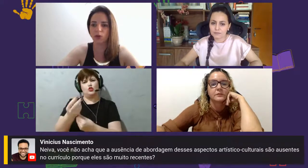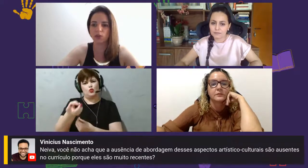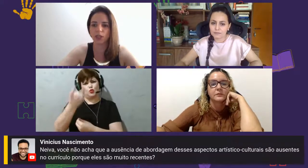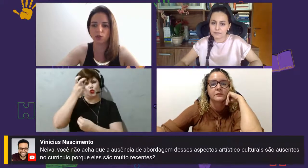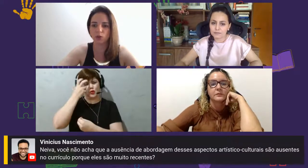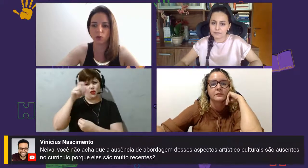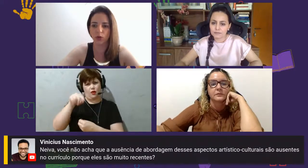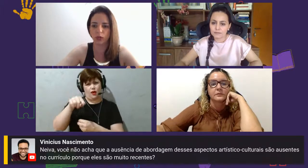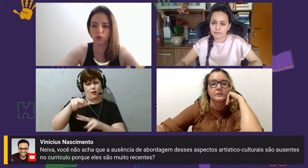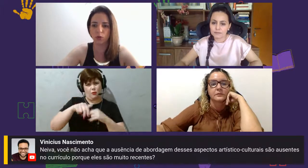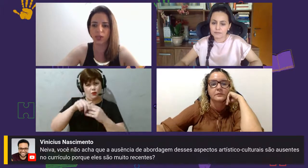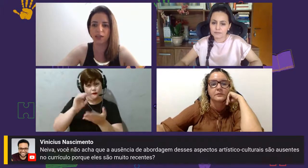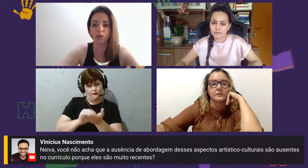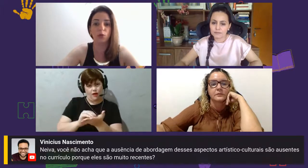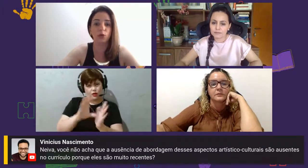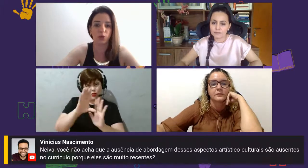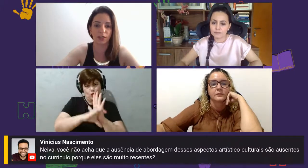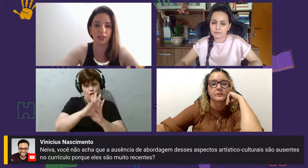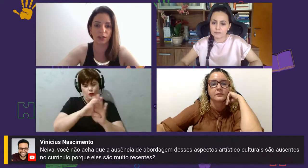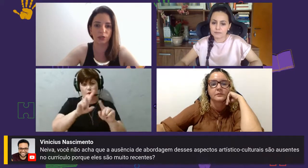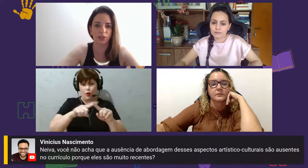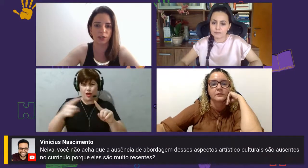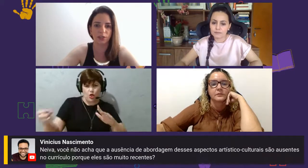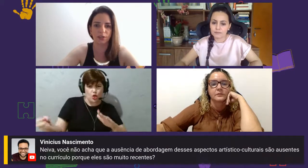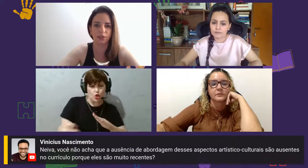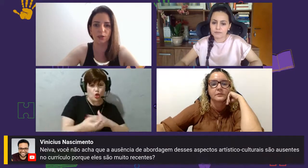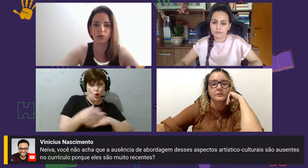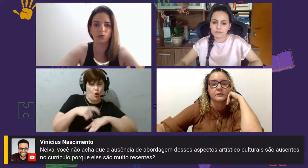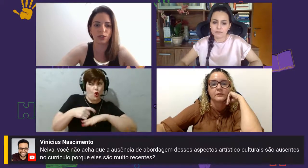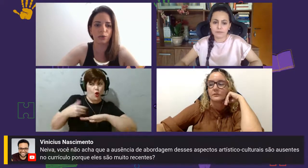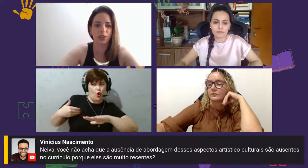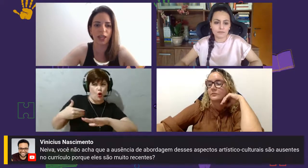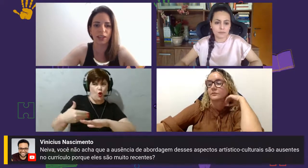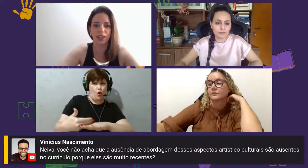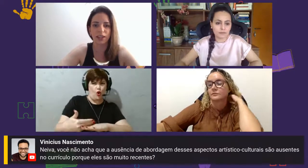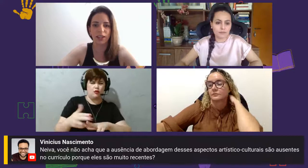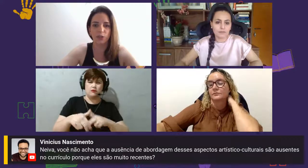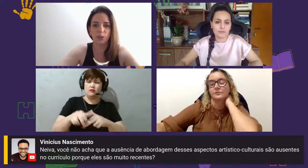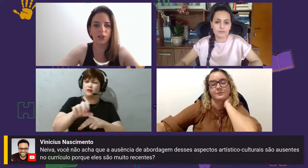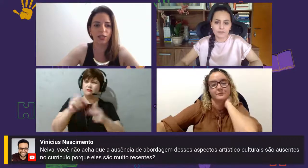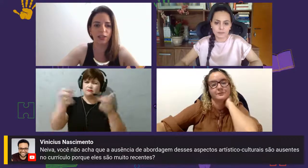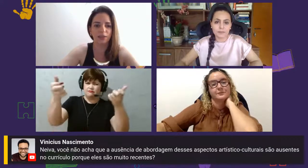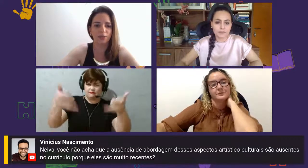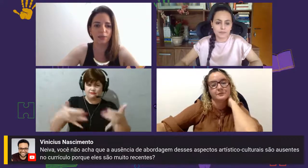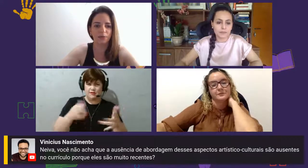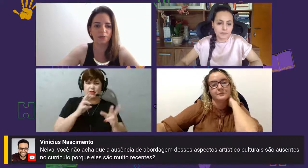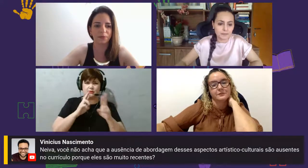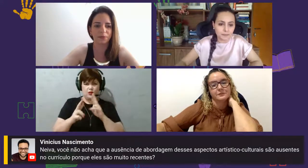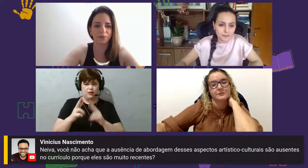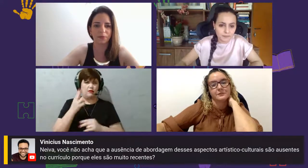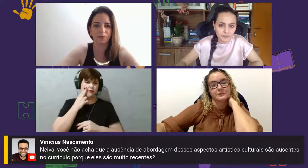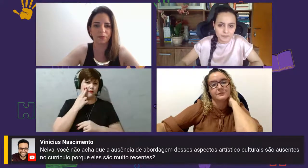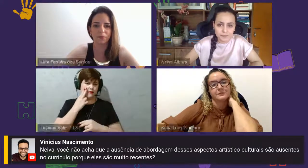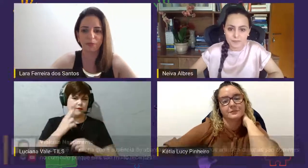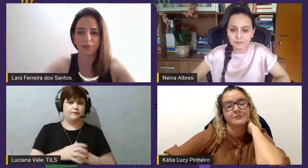artístico-culturais são ausentes no currículo porque eles são muito recentes? Então, se você puder responder, Neiva.